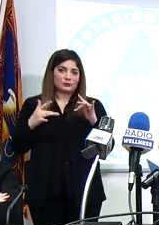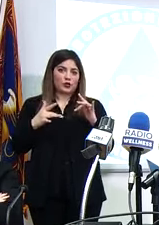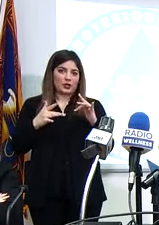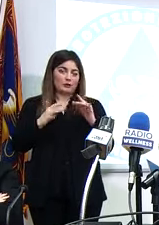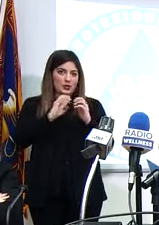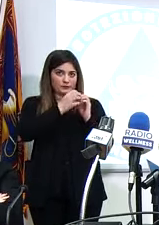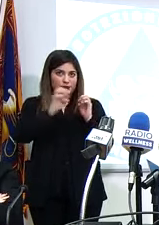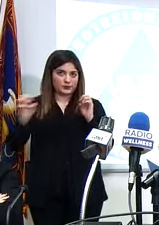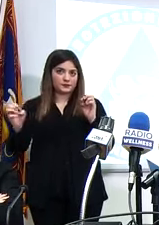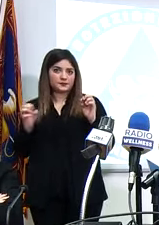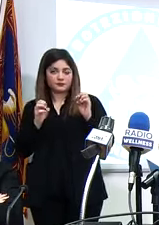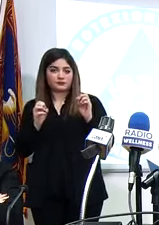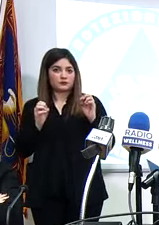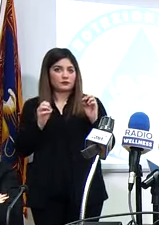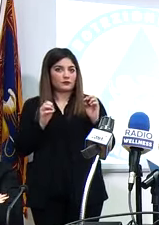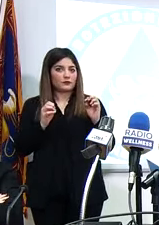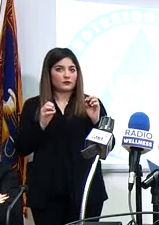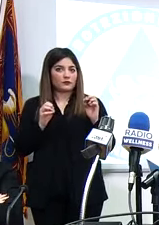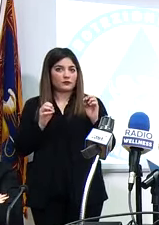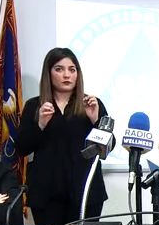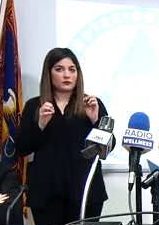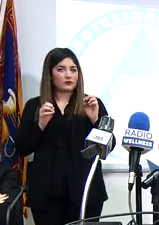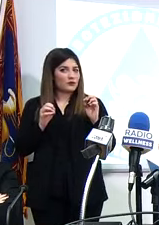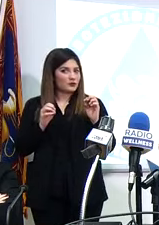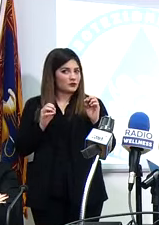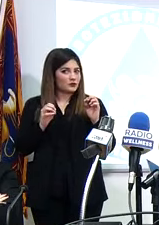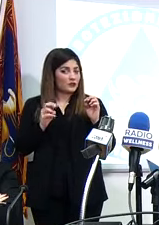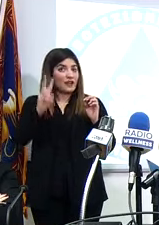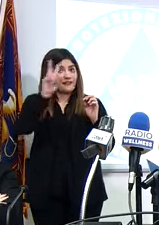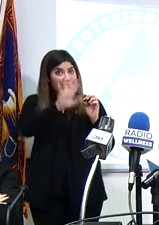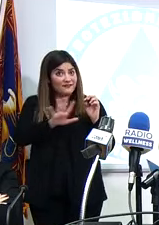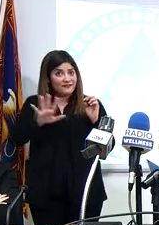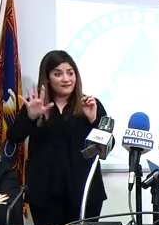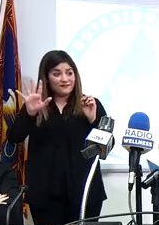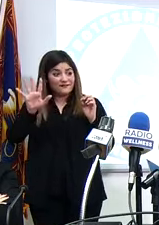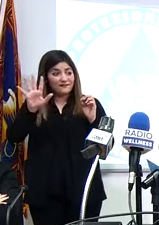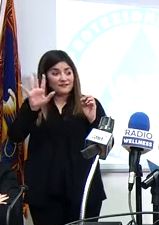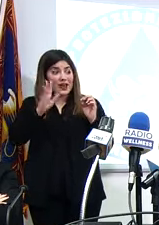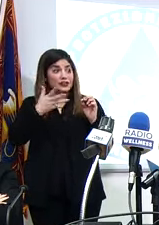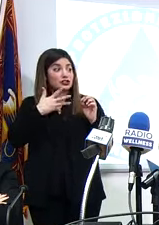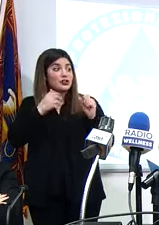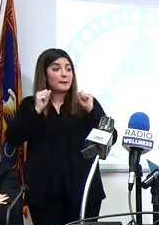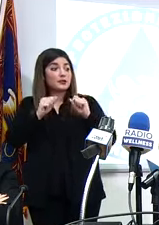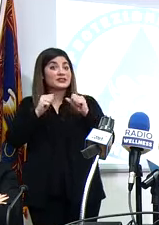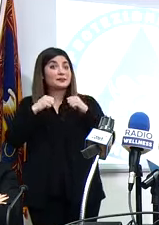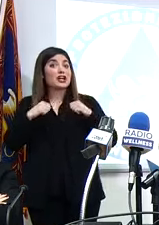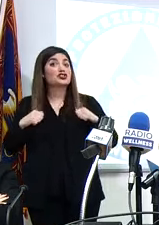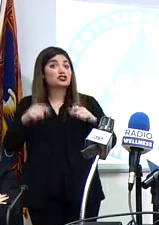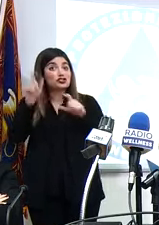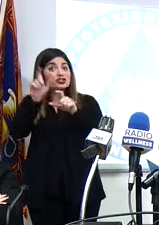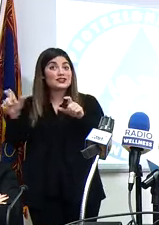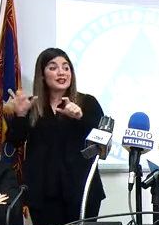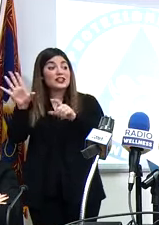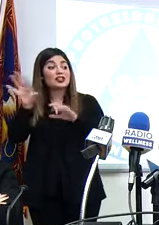cittadino, al Veneto, non sarà data la possibilità di scegliere uno o l'altro tipo, ovviamente, vero professore? No, la scelta